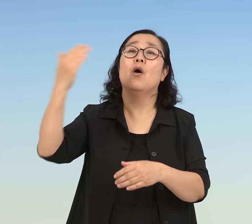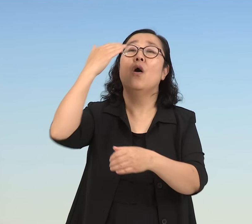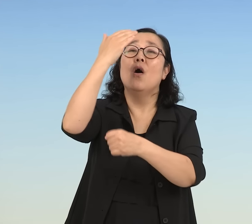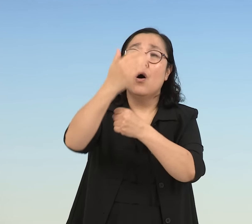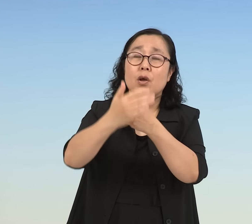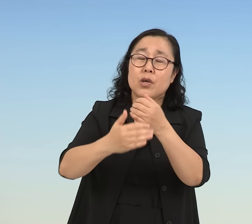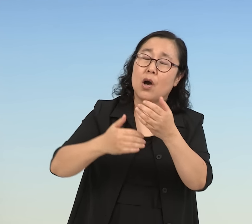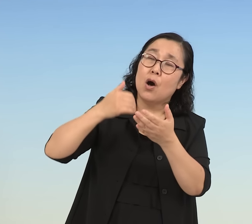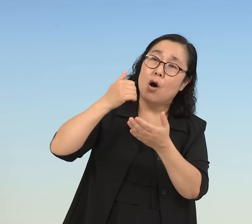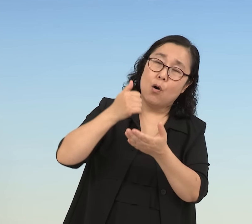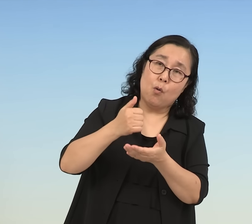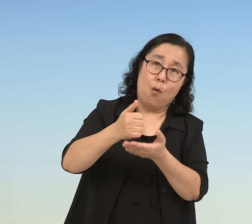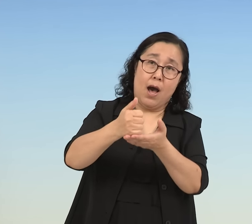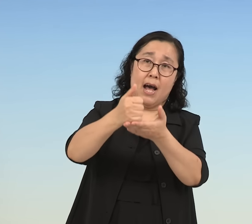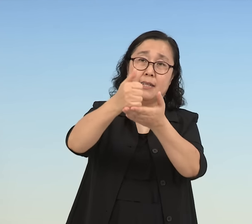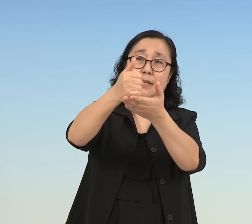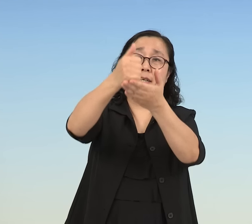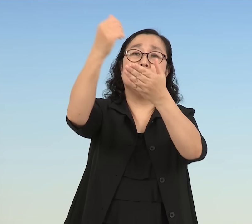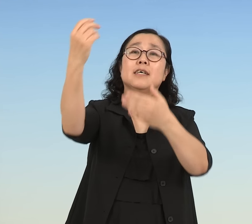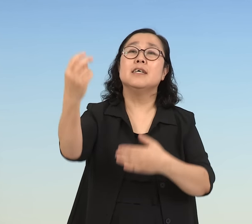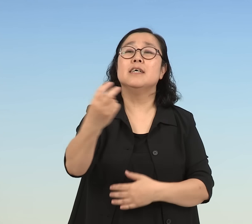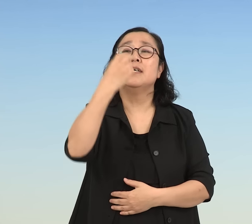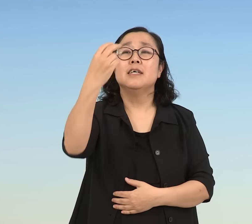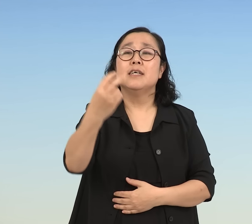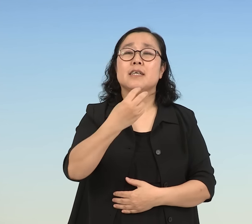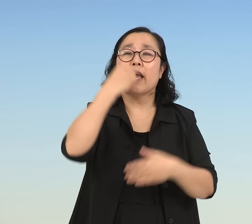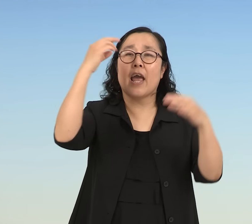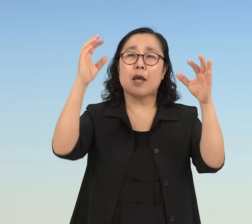여호와는 생명의 피난처시니